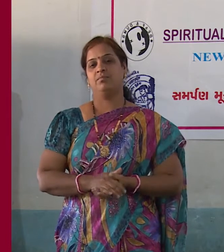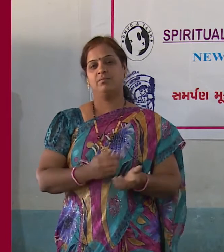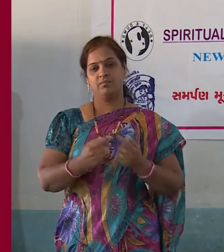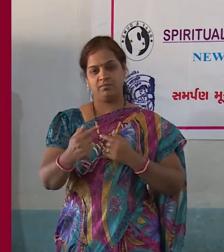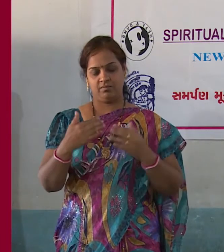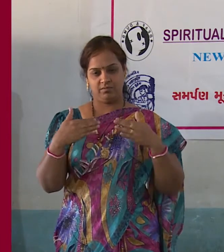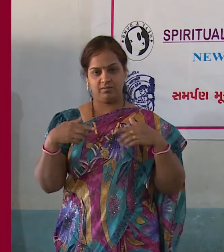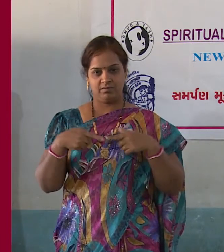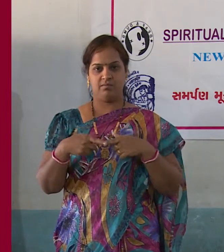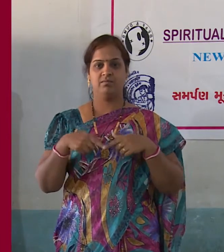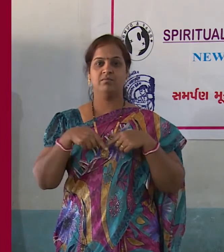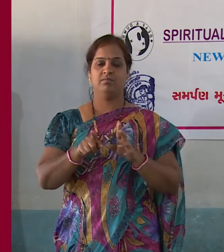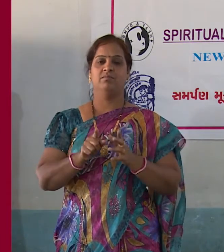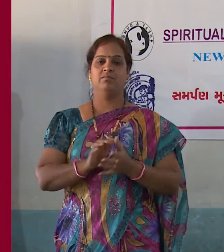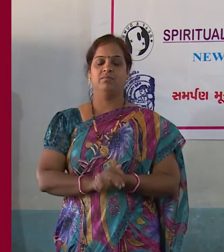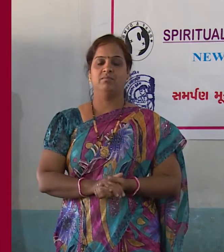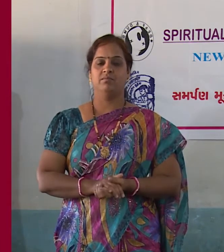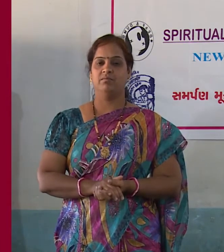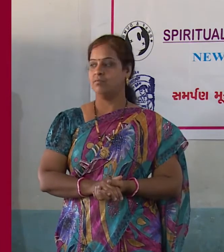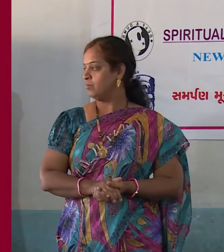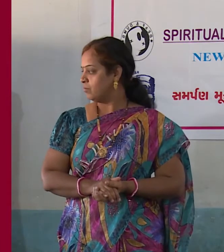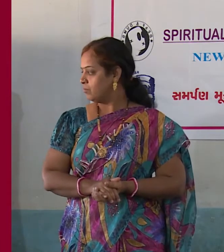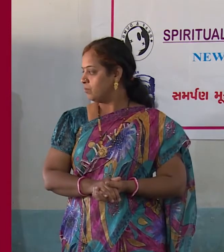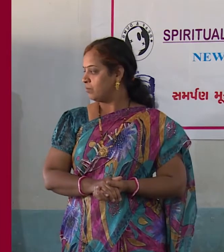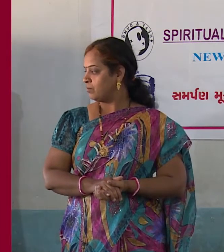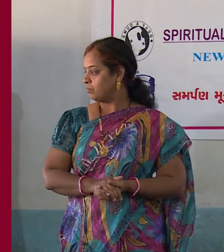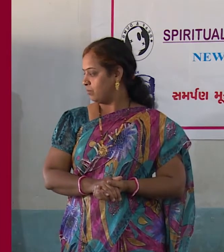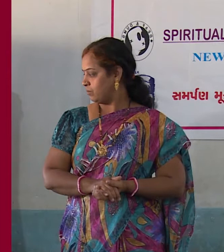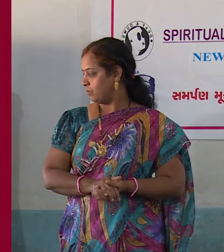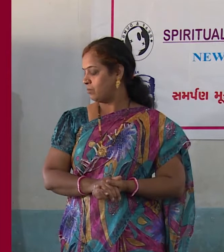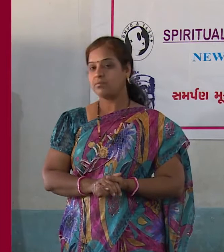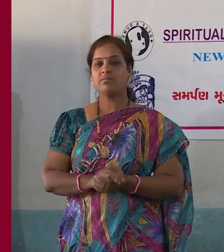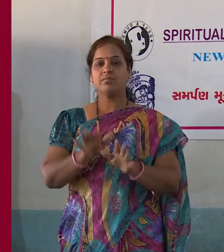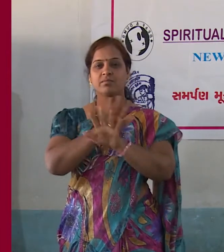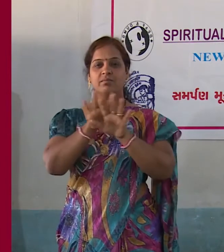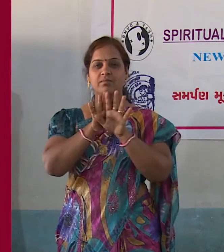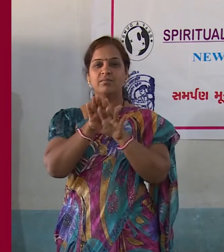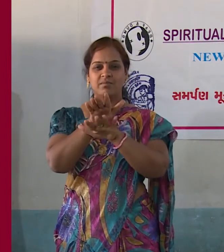इतना संबंध है, जैसे आगे दिखाया है, पंछी और पिंजरा।